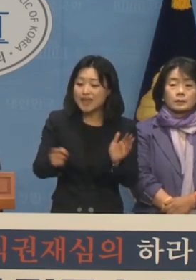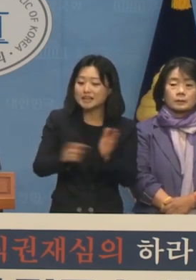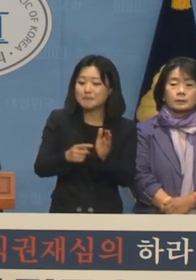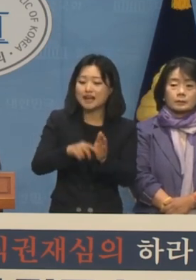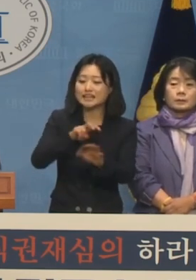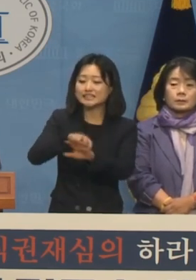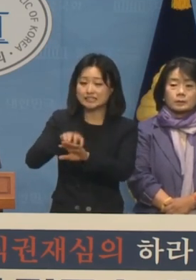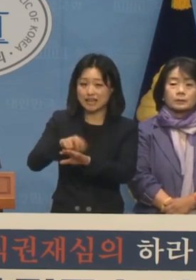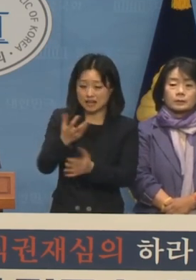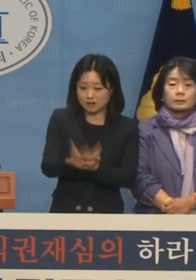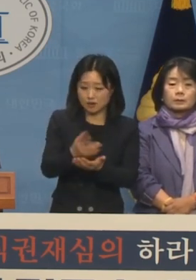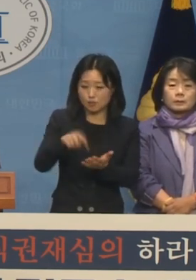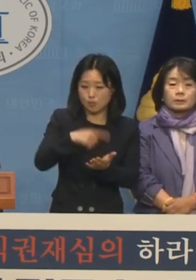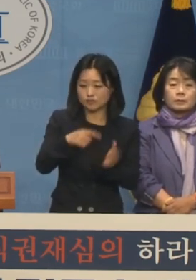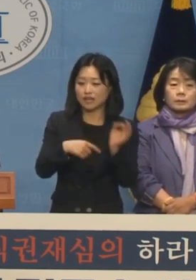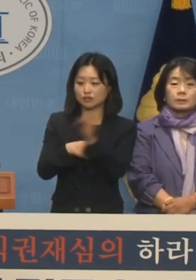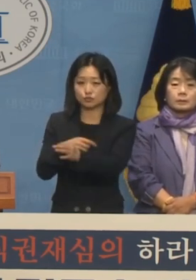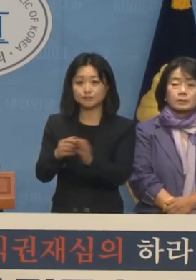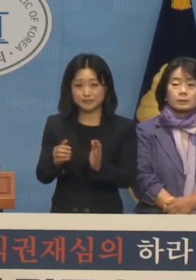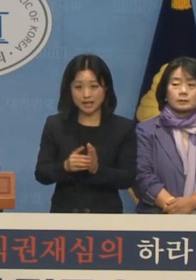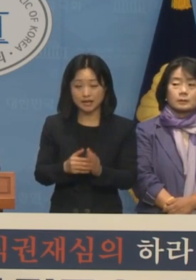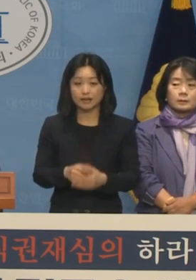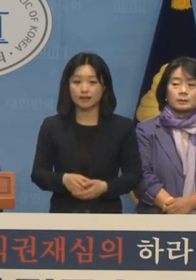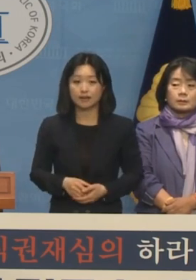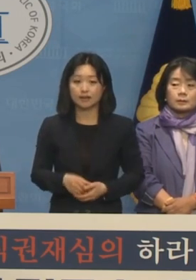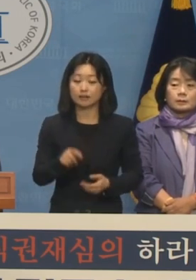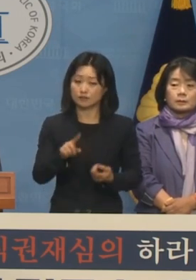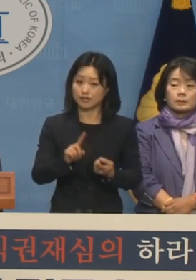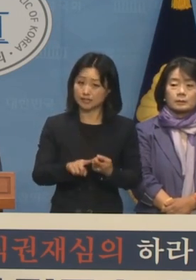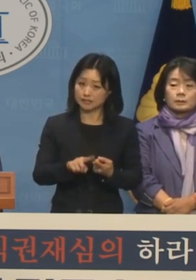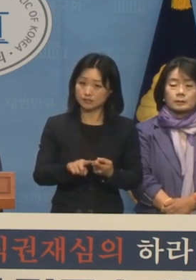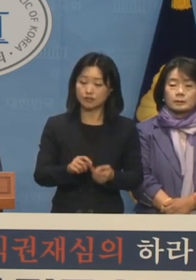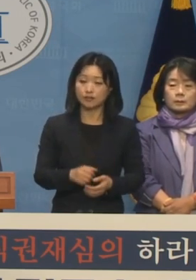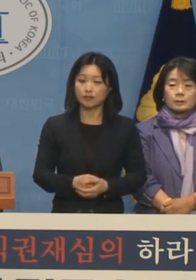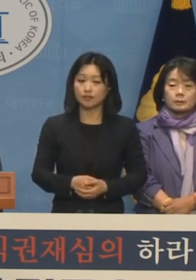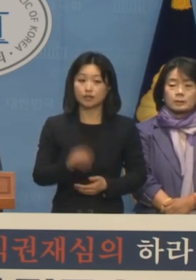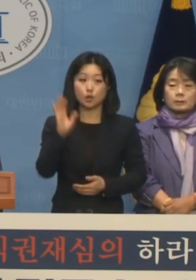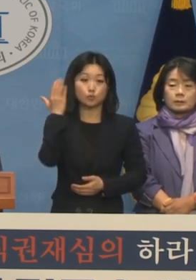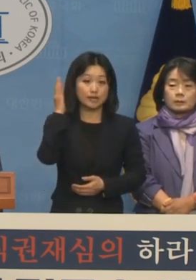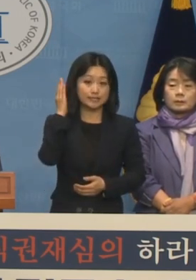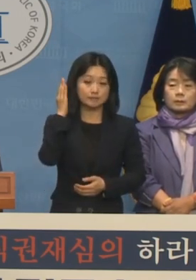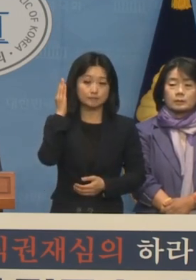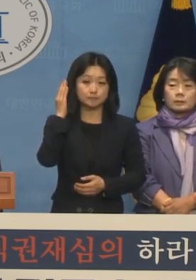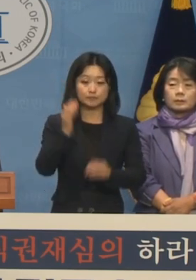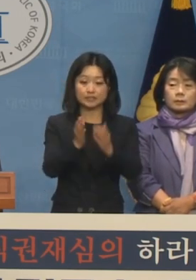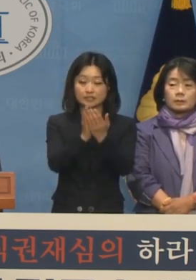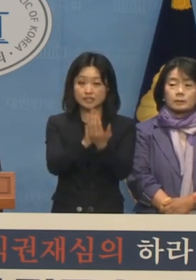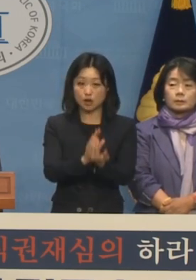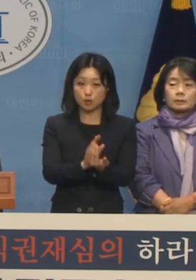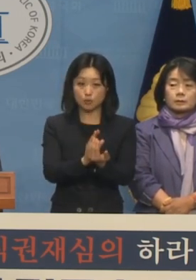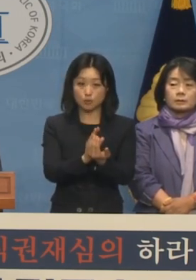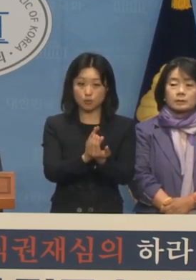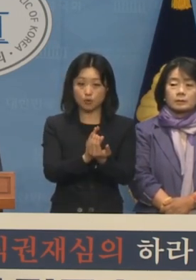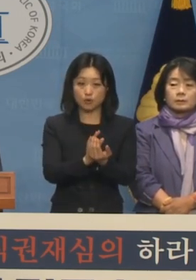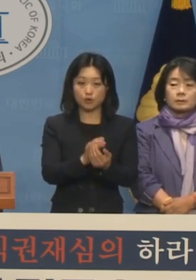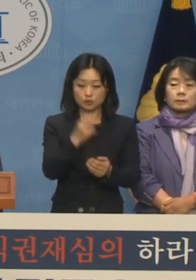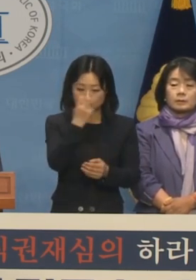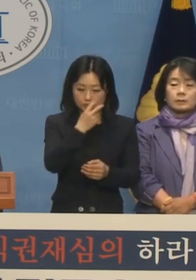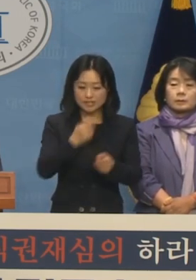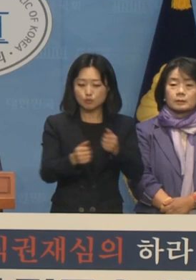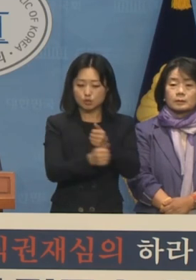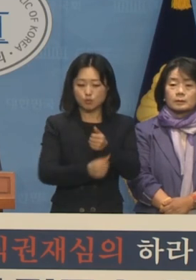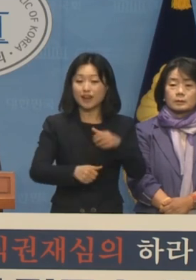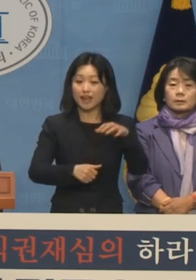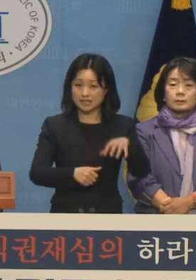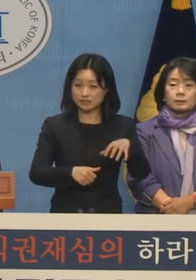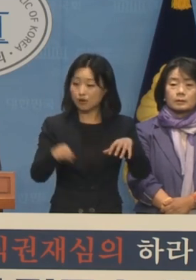급하게 보상 결정하게 되었습니다. 이 부분에 대해서 최근 그 세월호 사참위에서